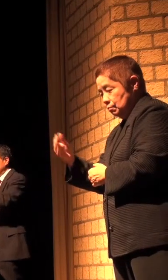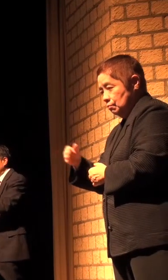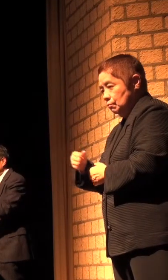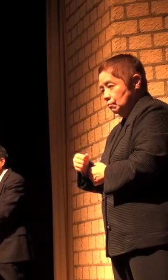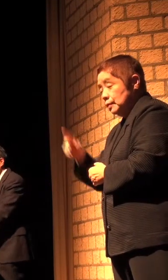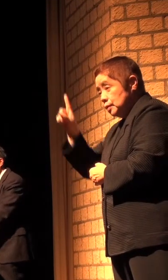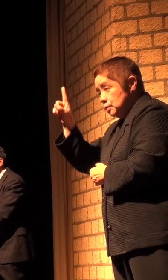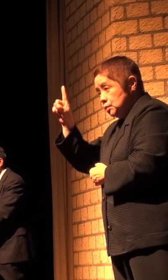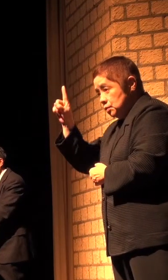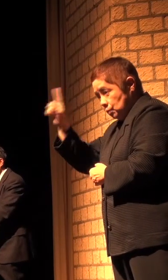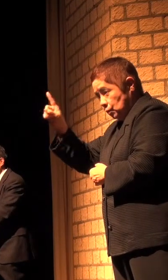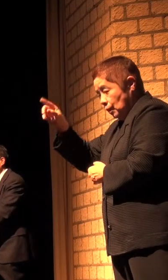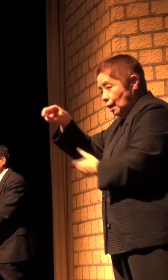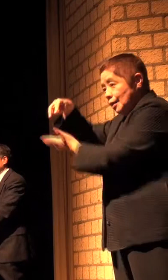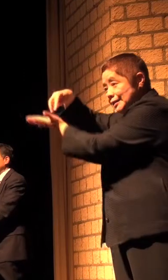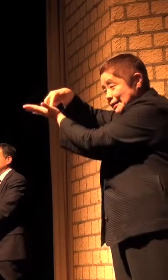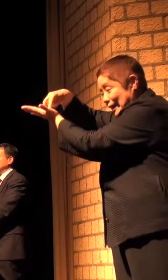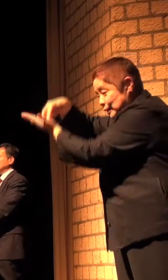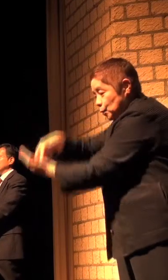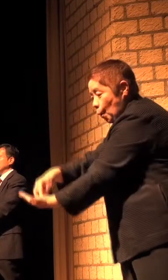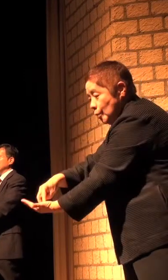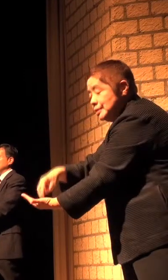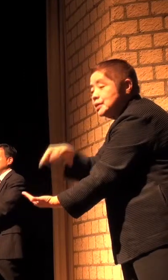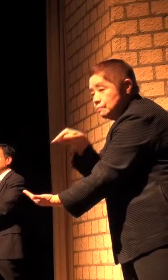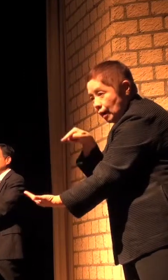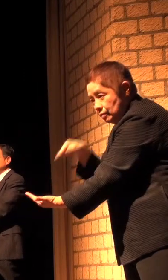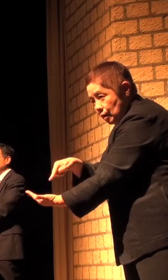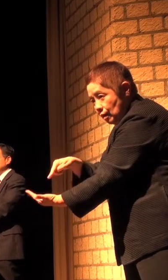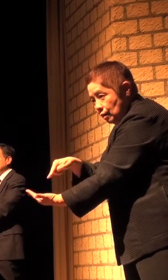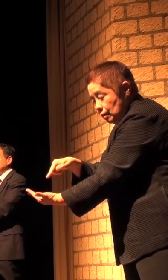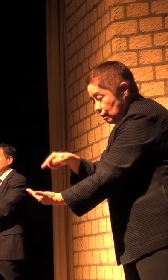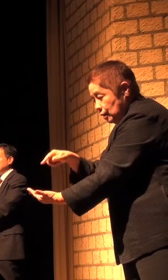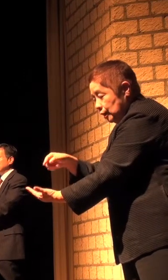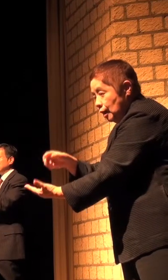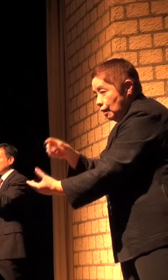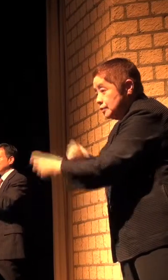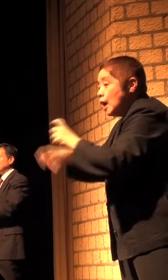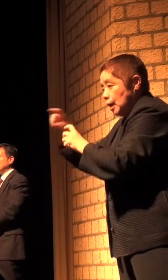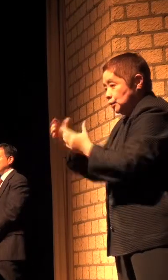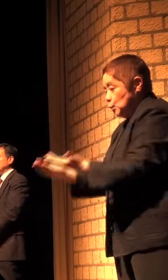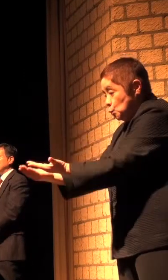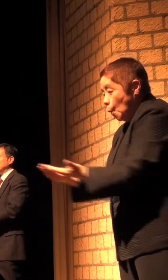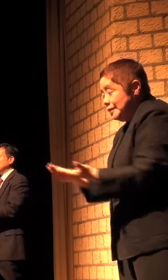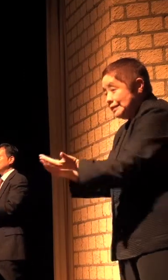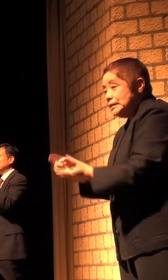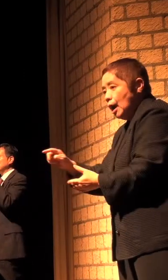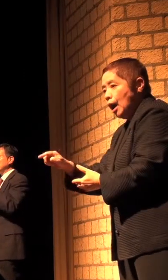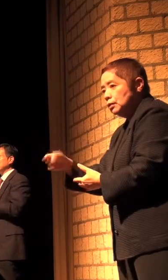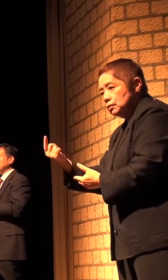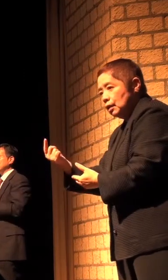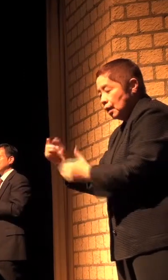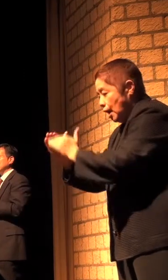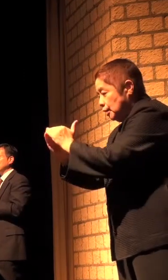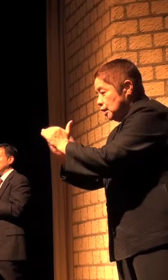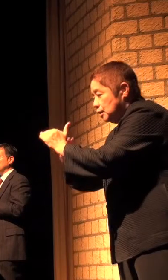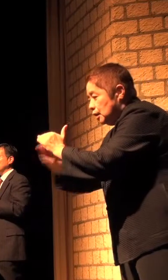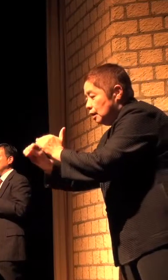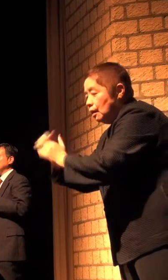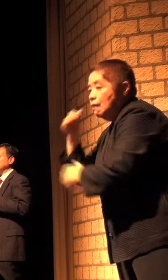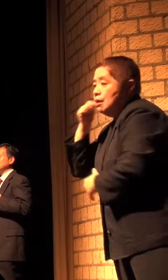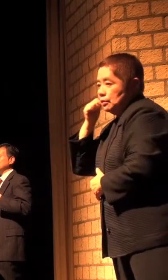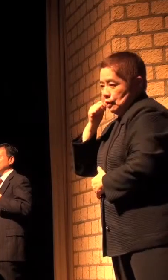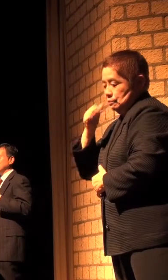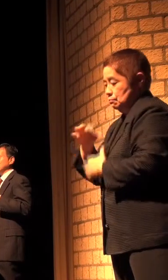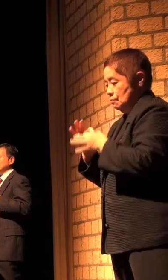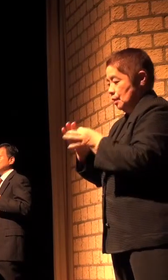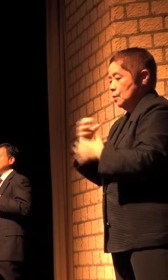一度下に降りてしまって、それでまた余震で待ってエレベーターが止まったらもう家に戻れなくなるからこう怖